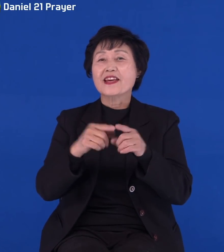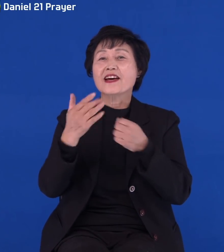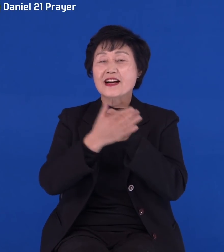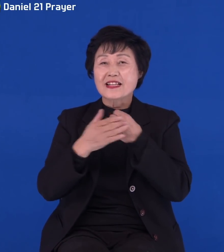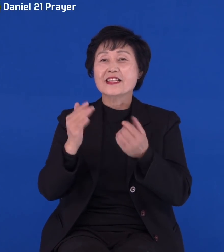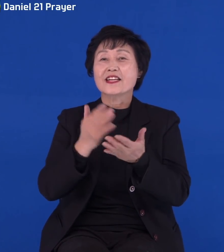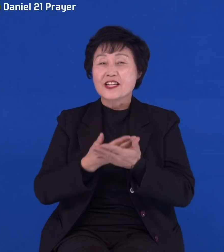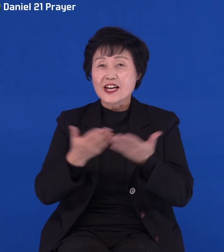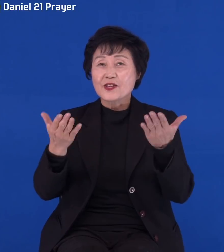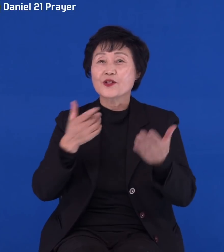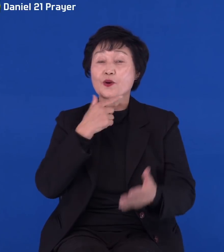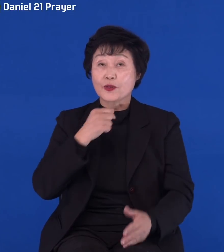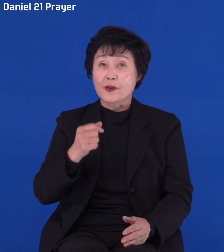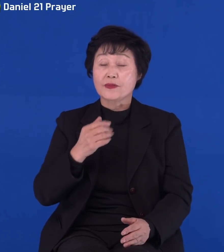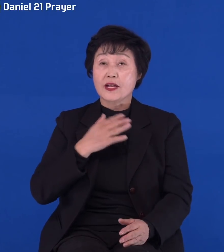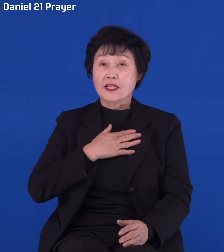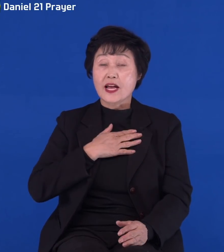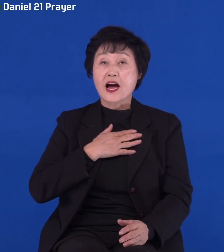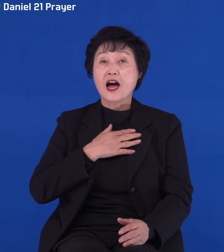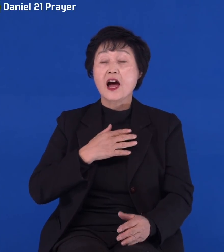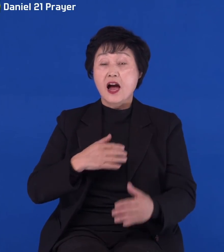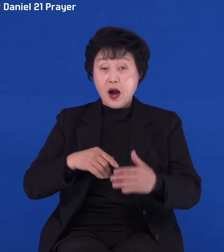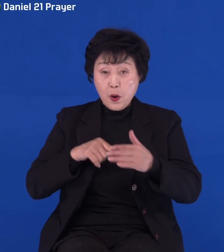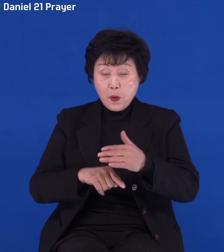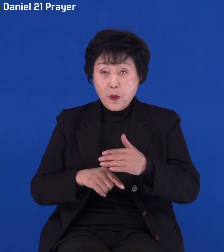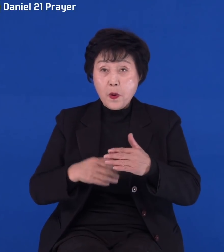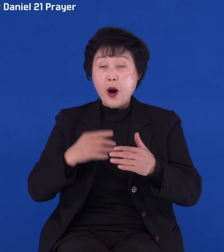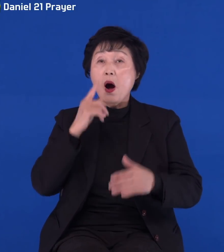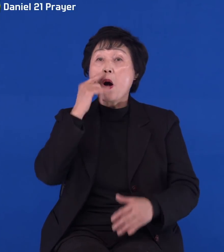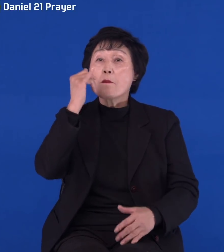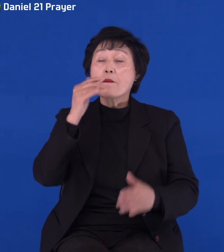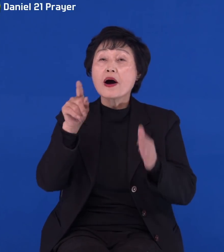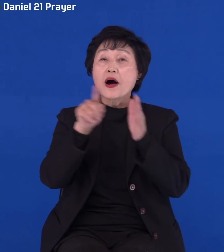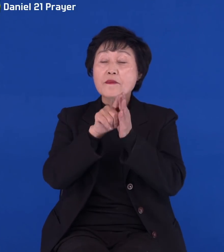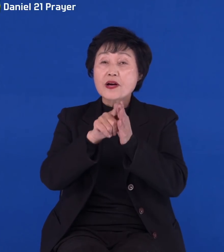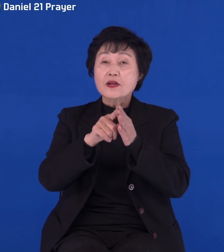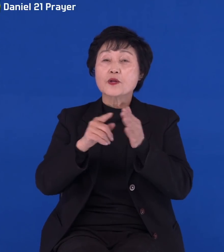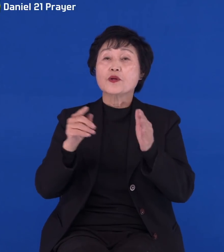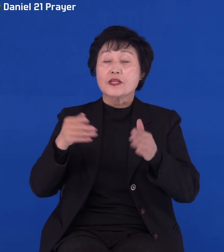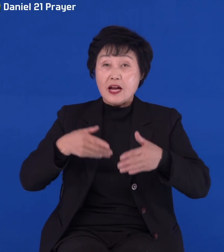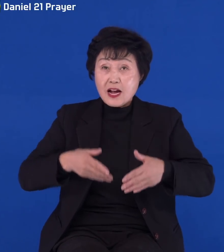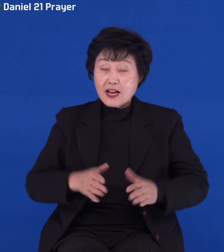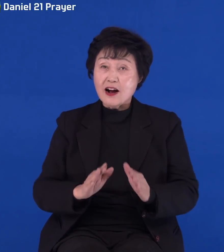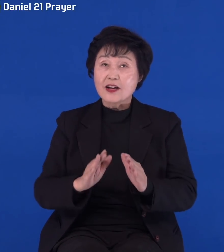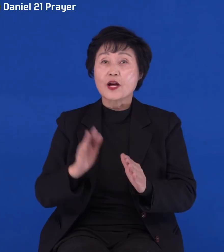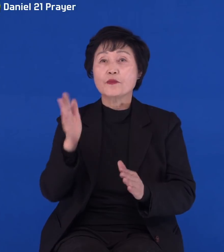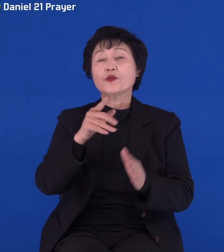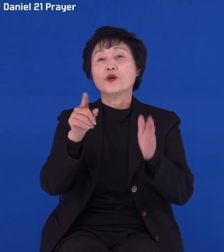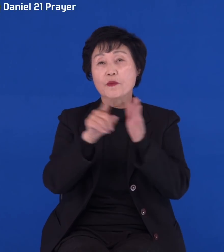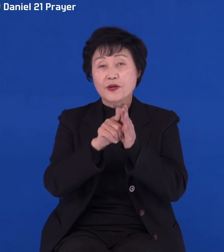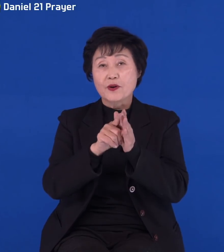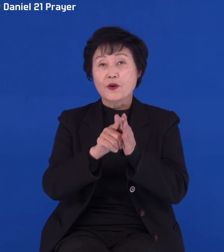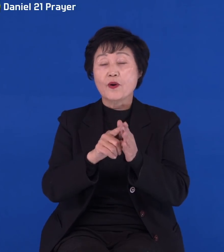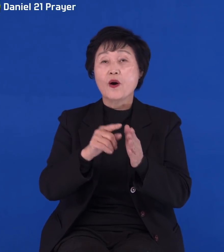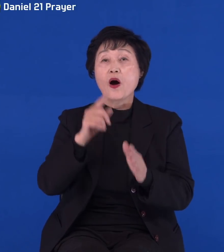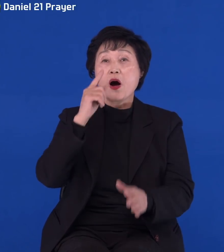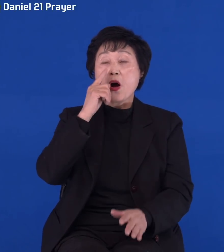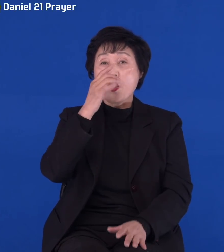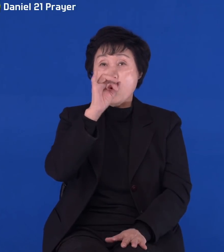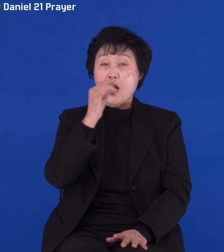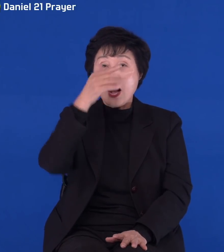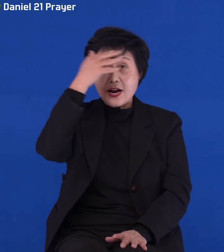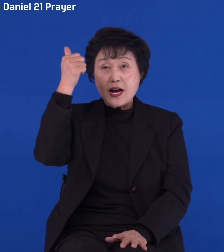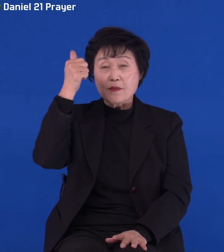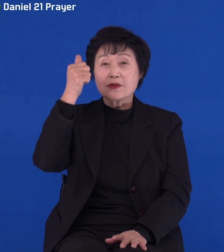사람입니다. 3대째 신앙을 가지고 있고요, 저희 외할아버지는 장로님으로 섬기셨고 어머님은 선교사님이십니다. 그 신앙을